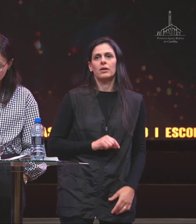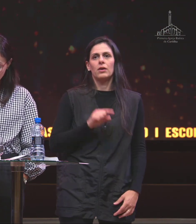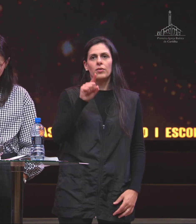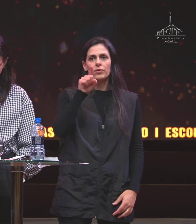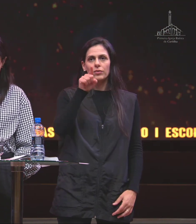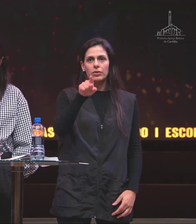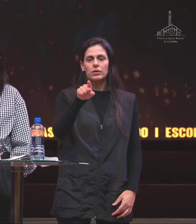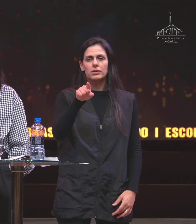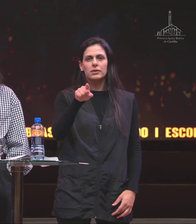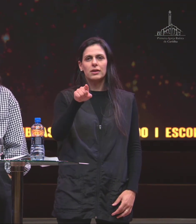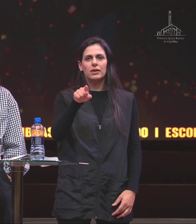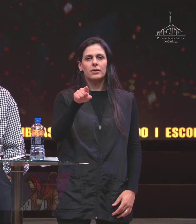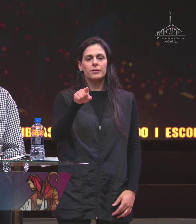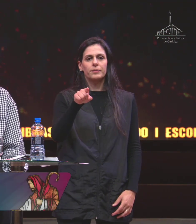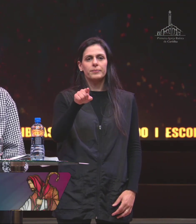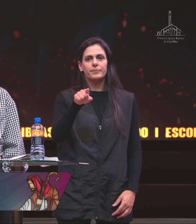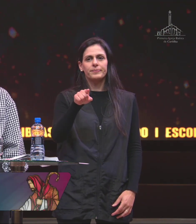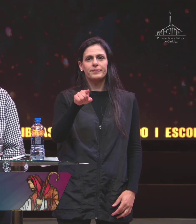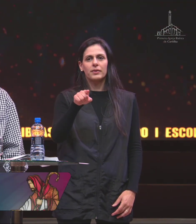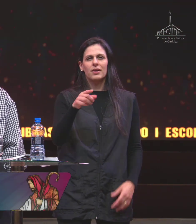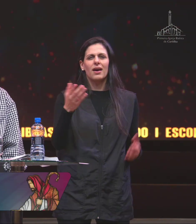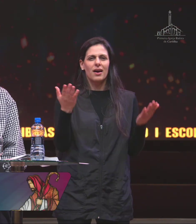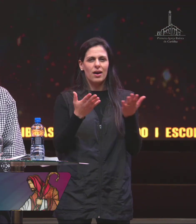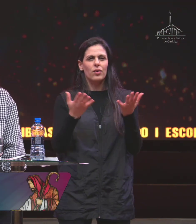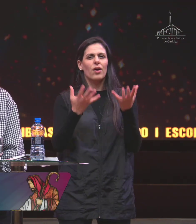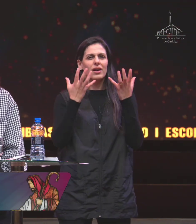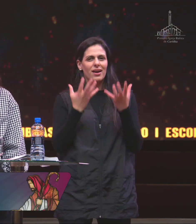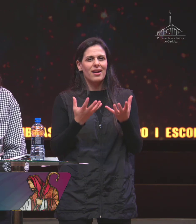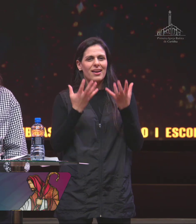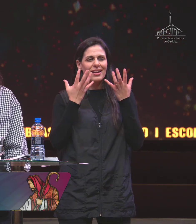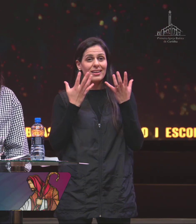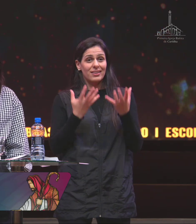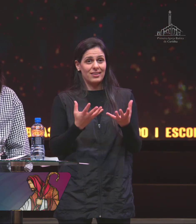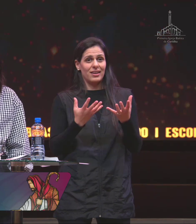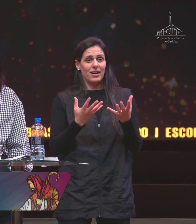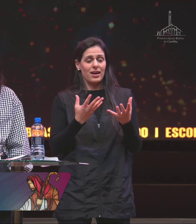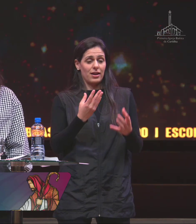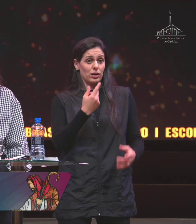mas era um problema meu. Assim, que eu falava, eu precisava